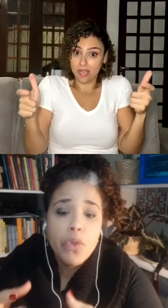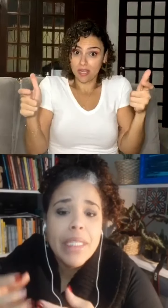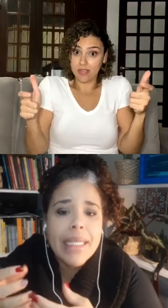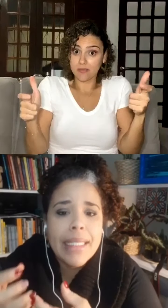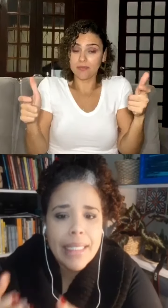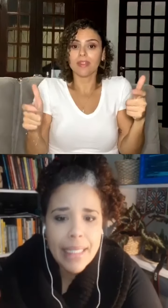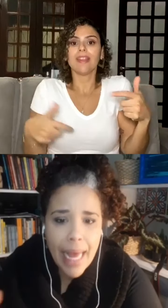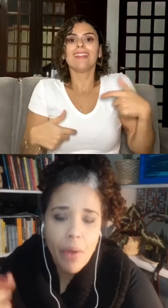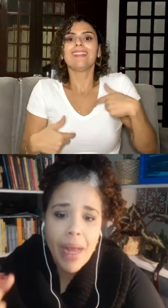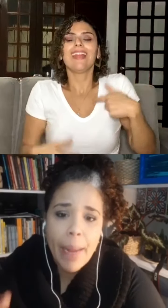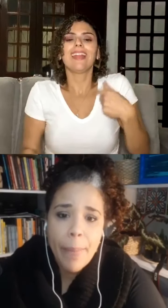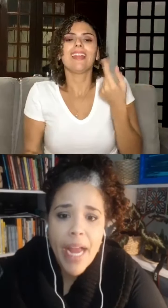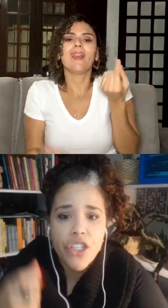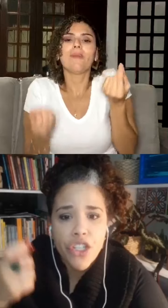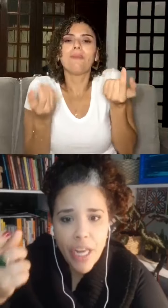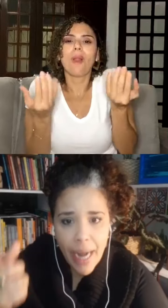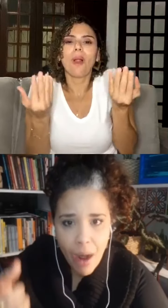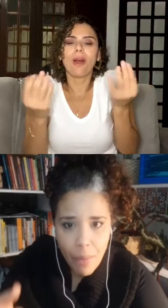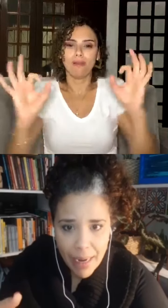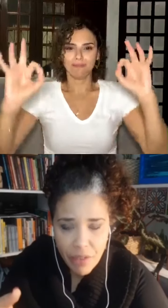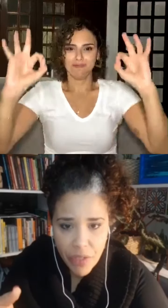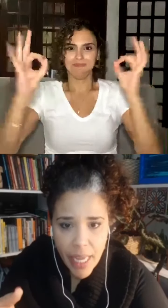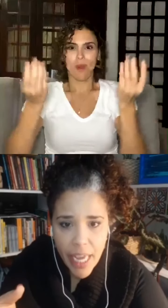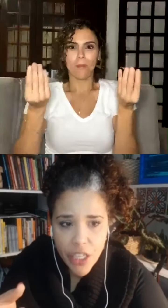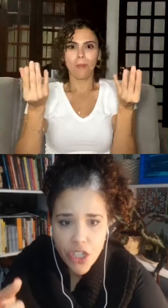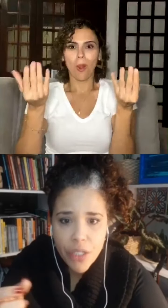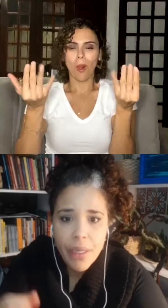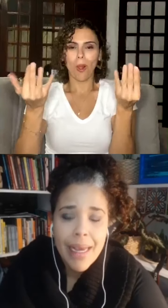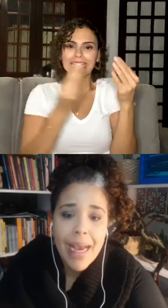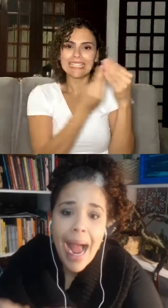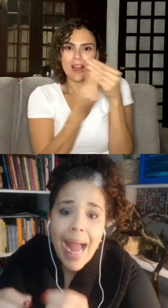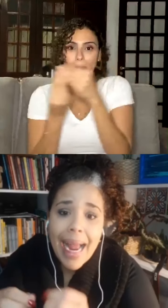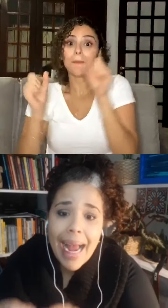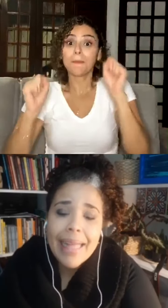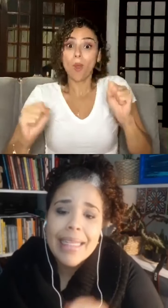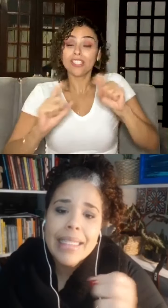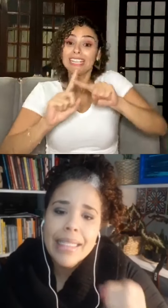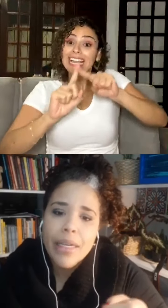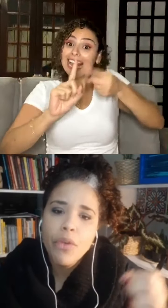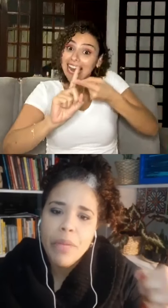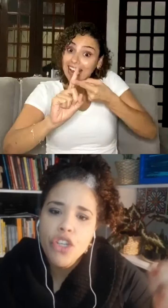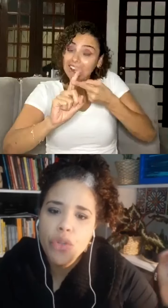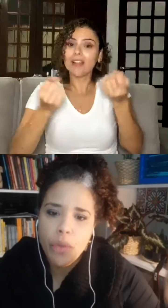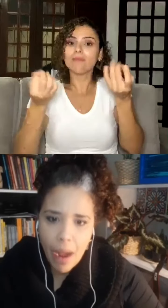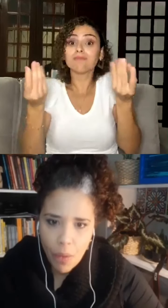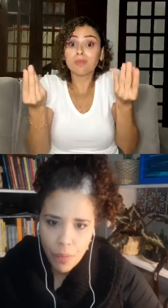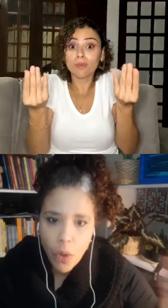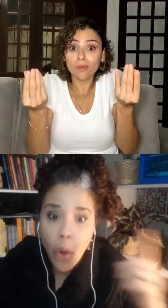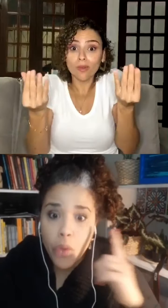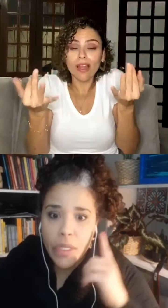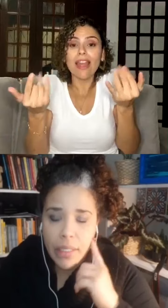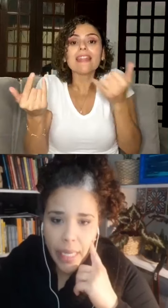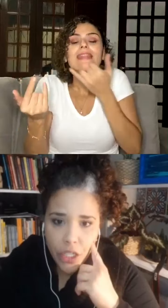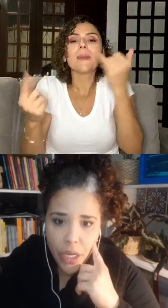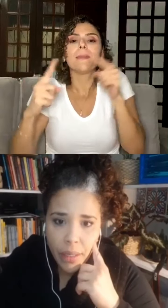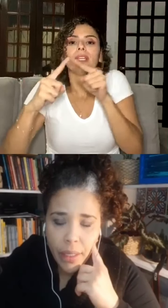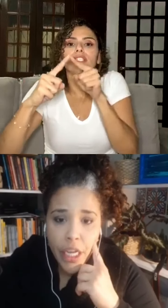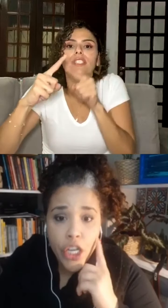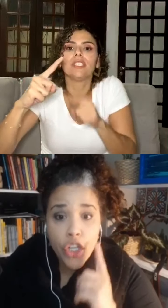produz essa célula capaz de gerar uma gravidez a cada ciclo menstrual. Ou